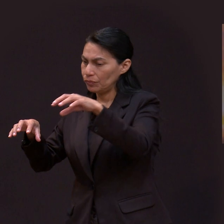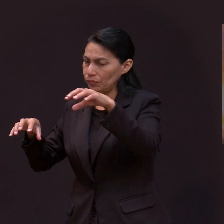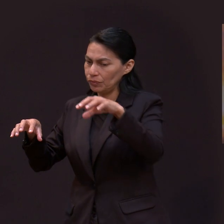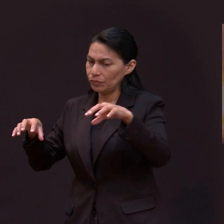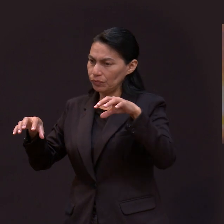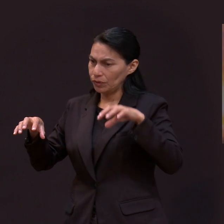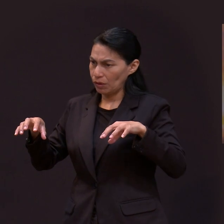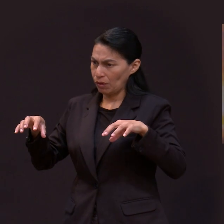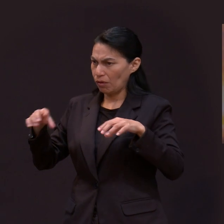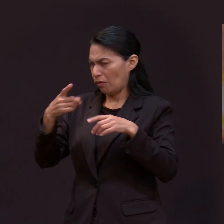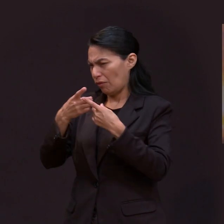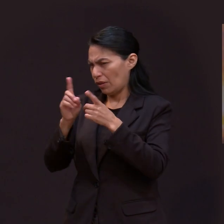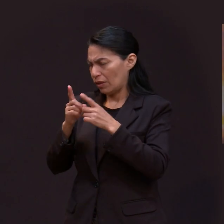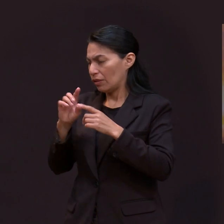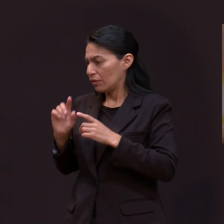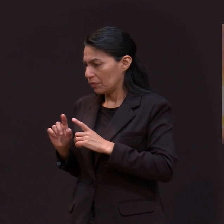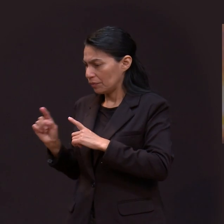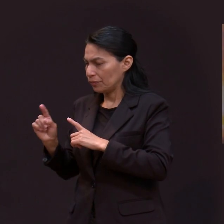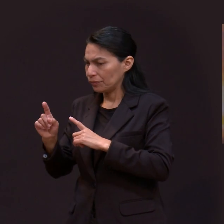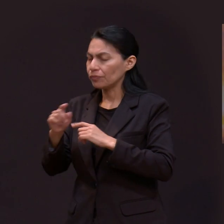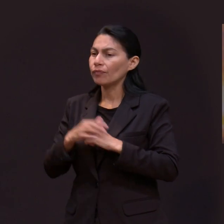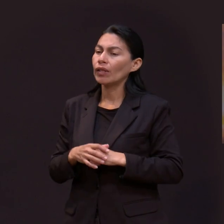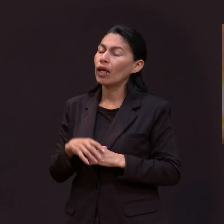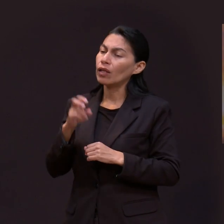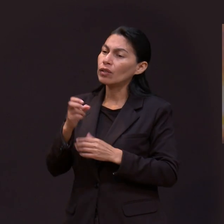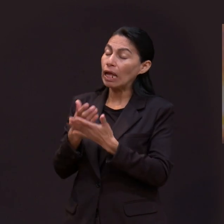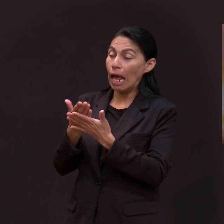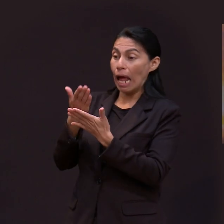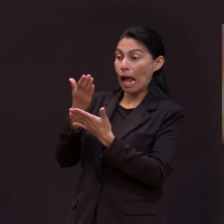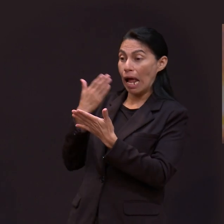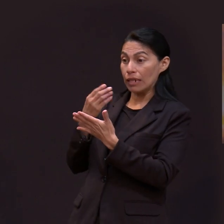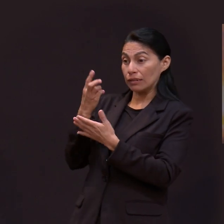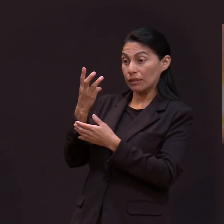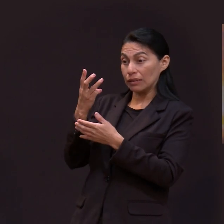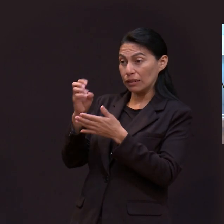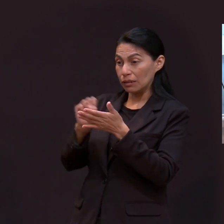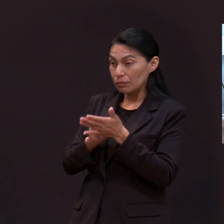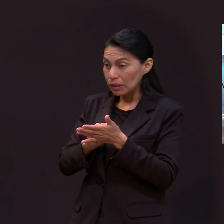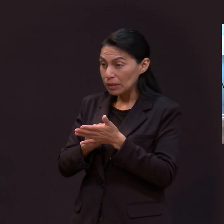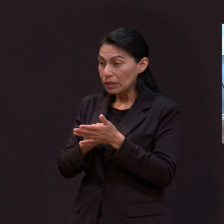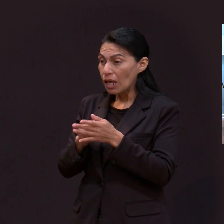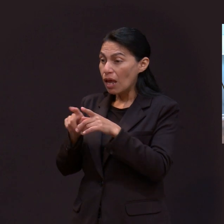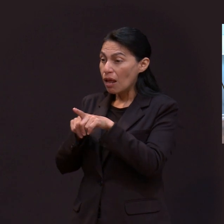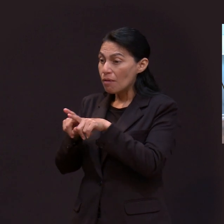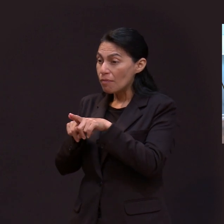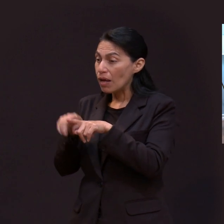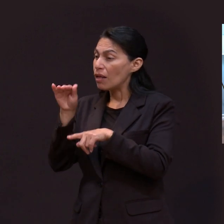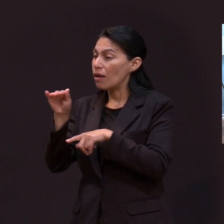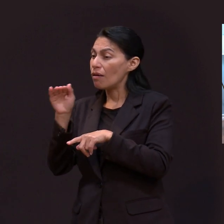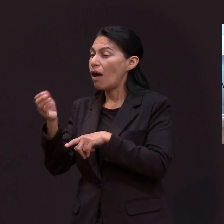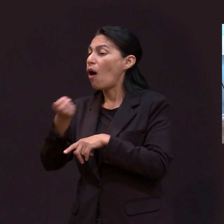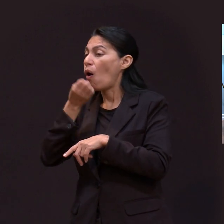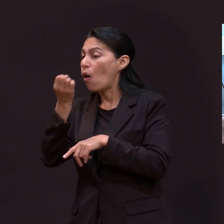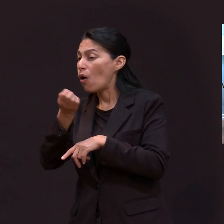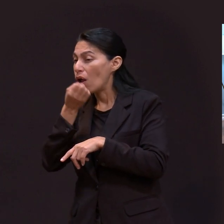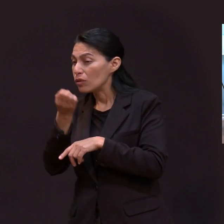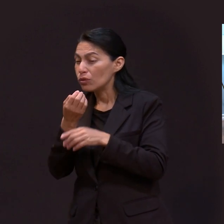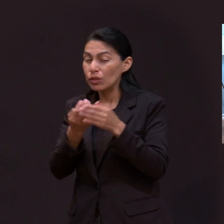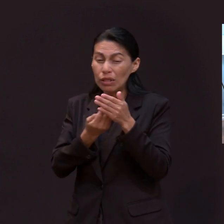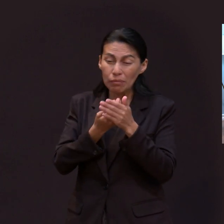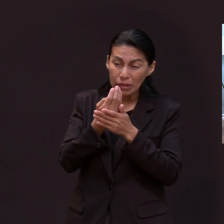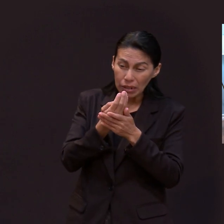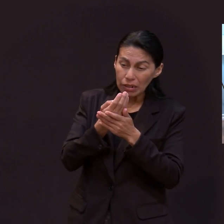hermoso este los preparativos como tres meses de anticipación la hermana nos reunía en las madrugadas en la noche